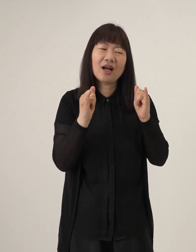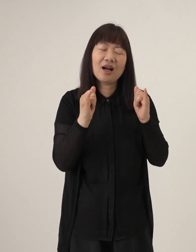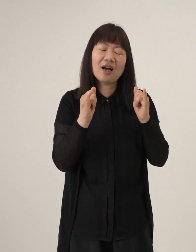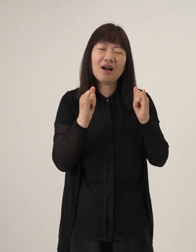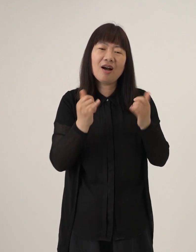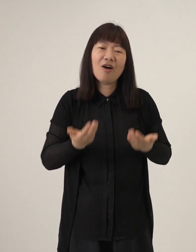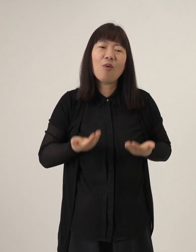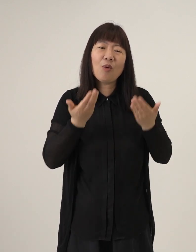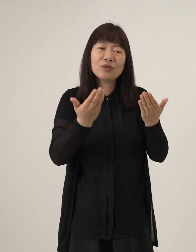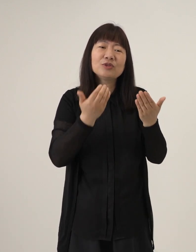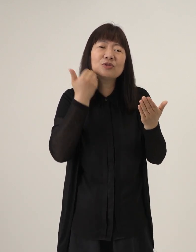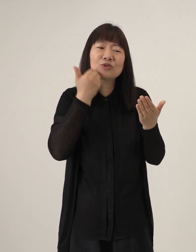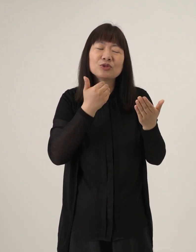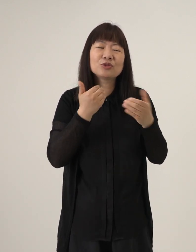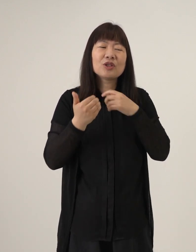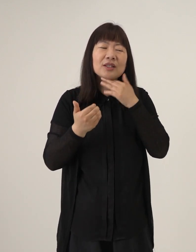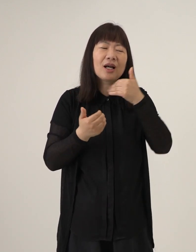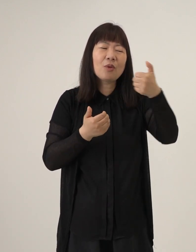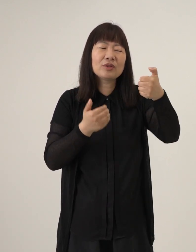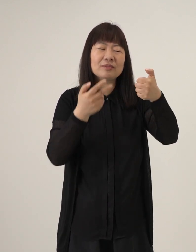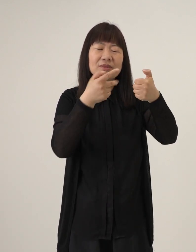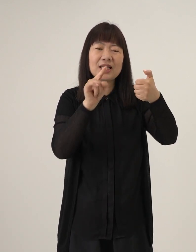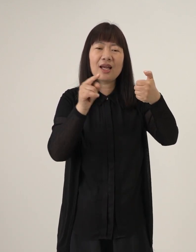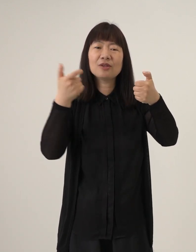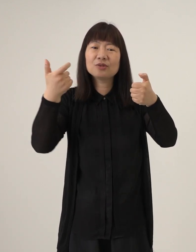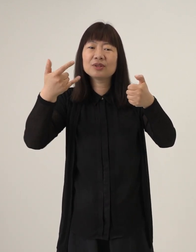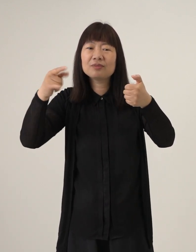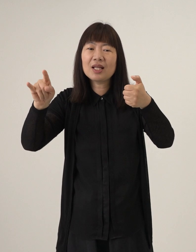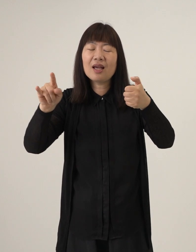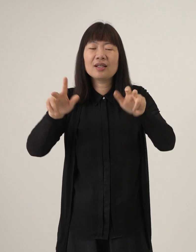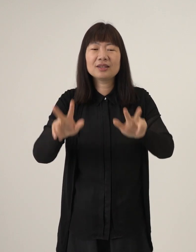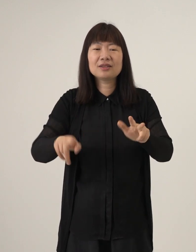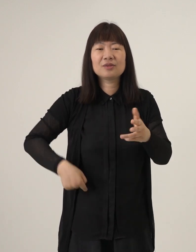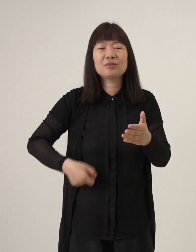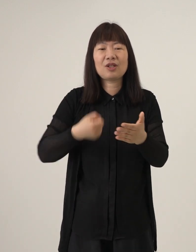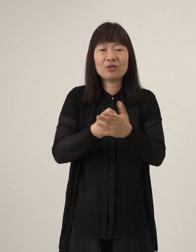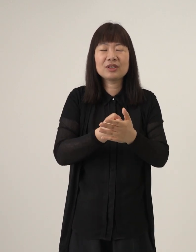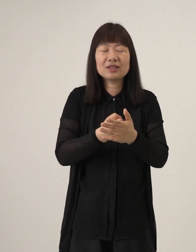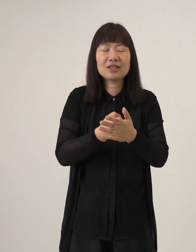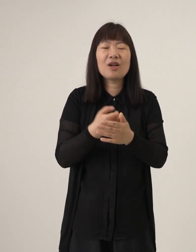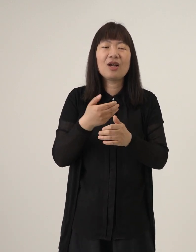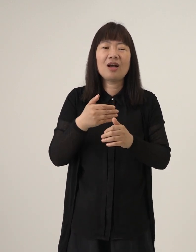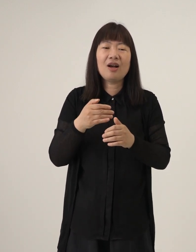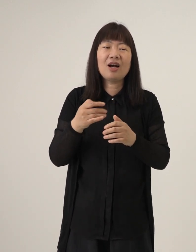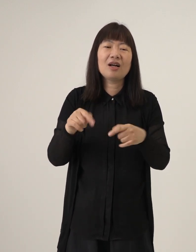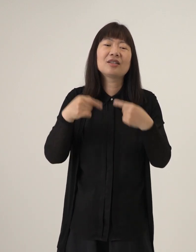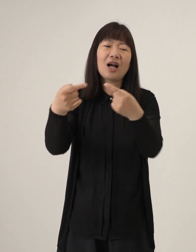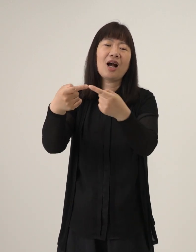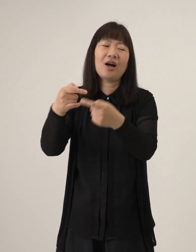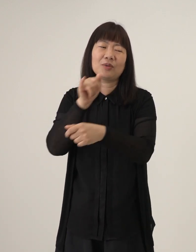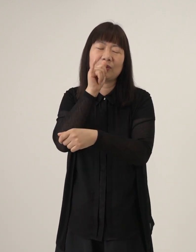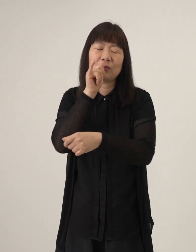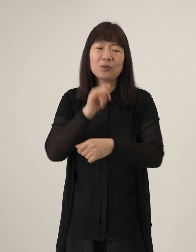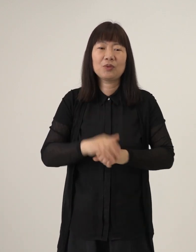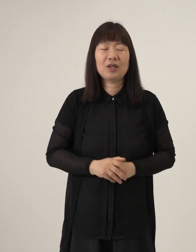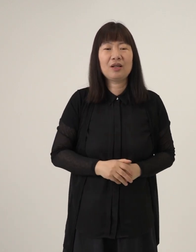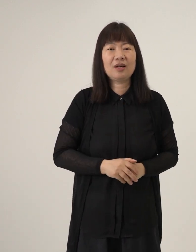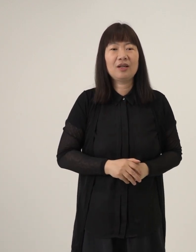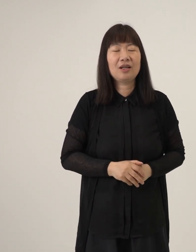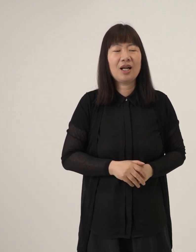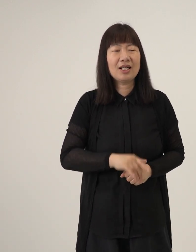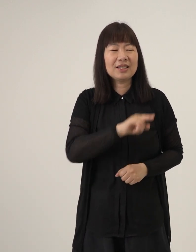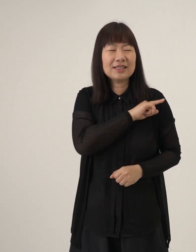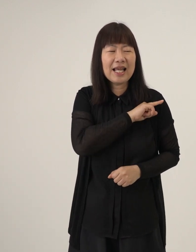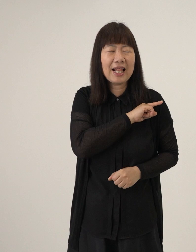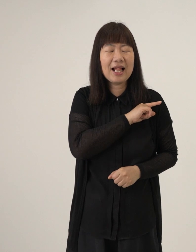50대에서 60대가 제일 많이 선교사로 파송이 되고 헌신을 한다는 거예요. 제일 비참한 연령대가 여러분